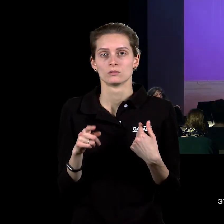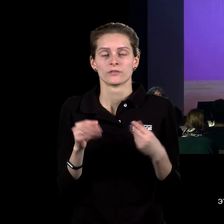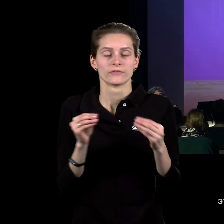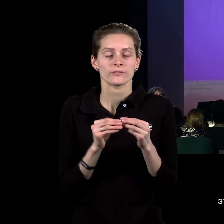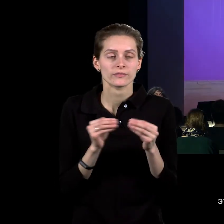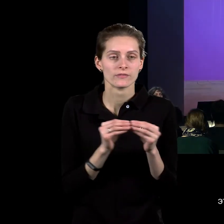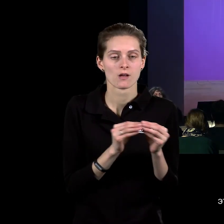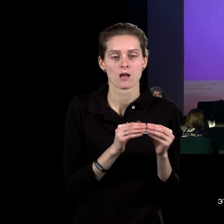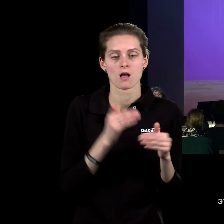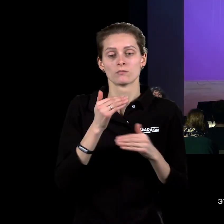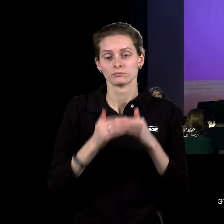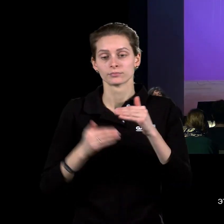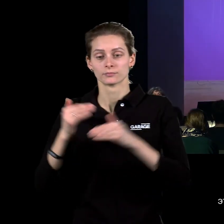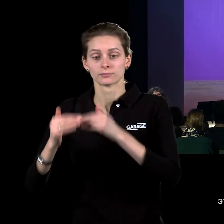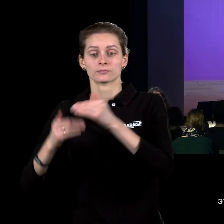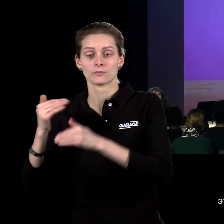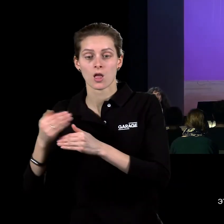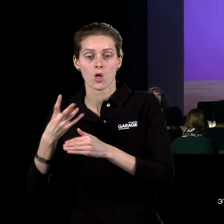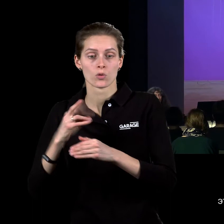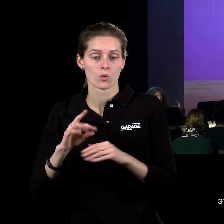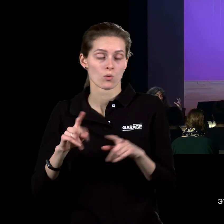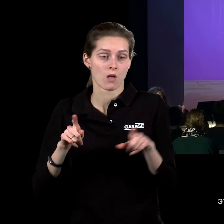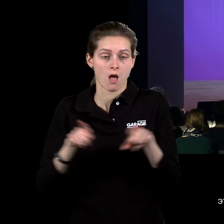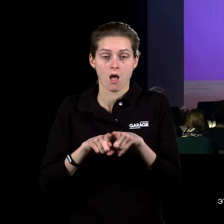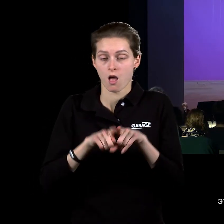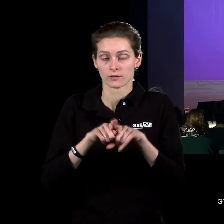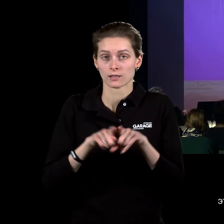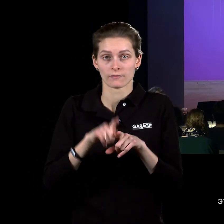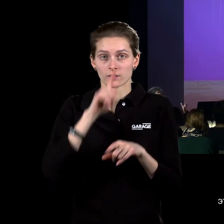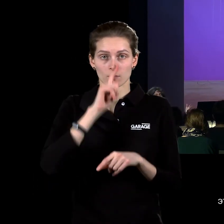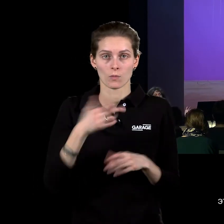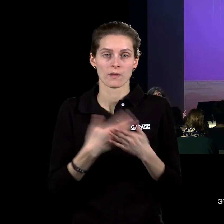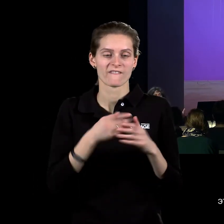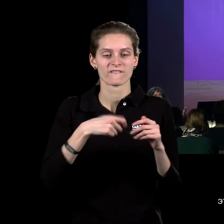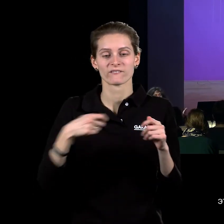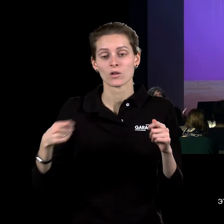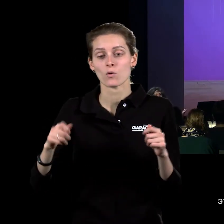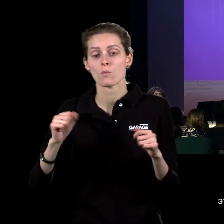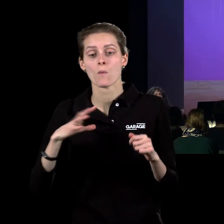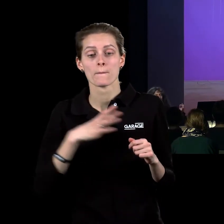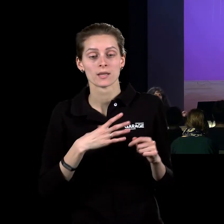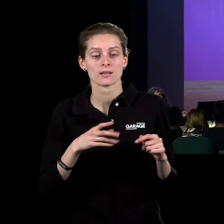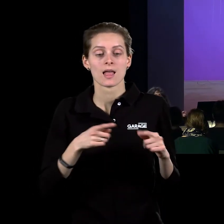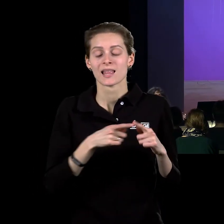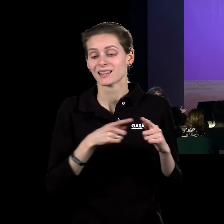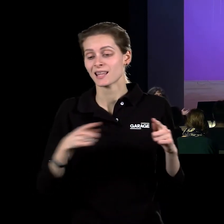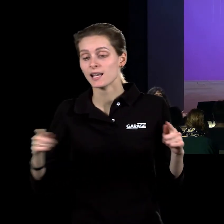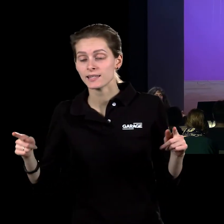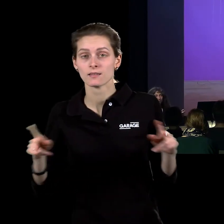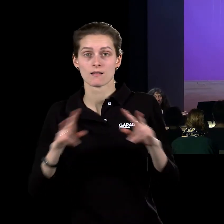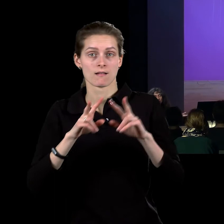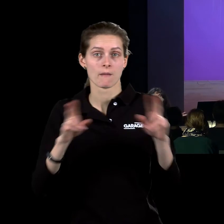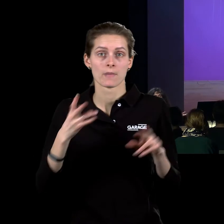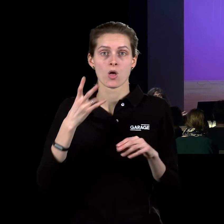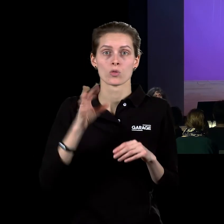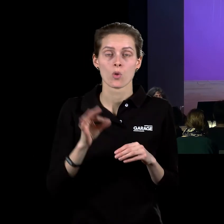это последовательность, которая никогда не будет идентичной. Да, эти веревки могут быть, эти нити могут быть одной длины, но каждый раз, при каждом